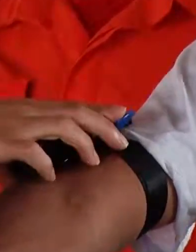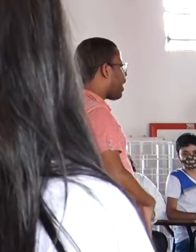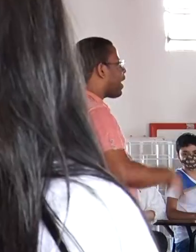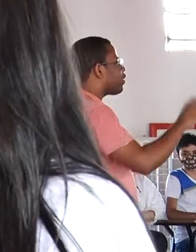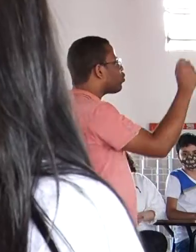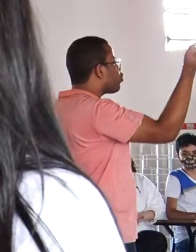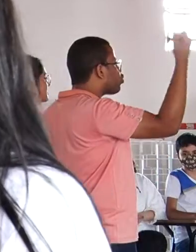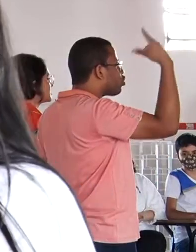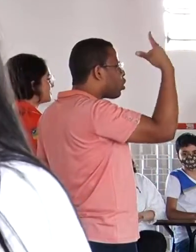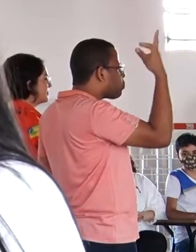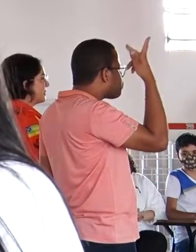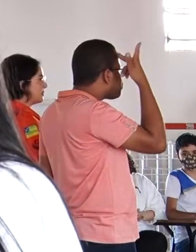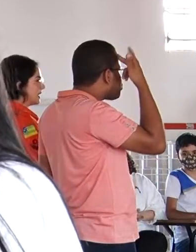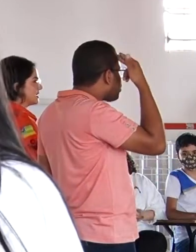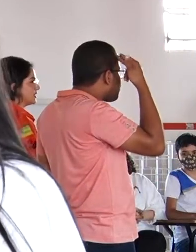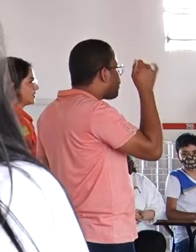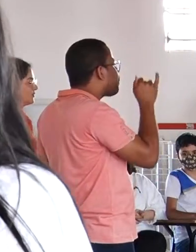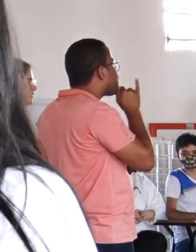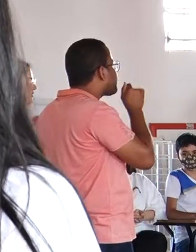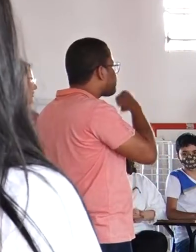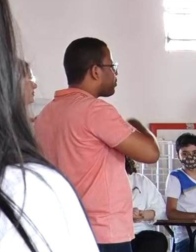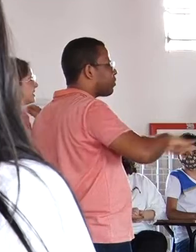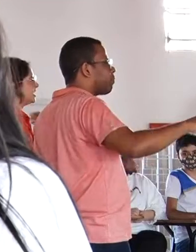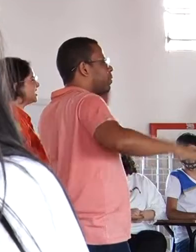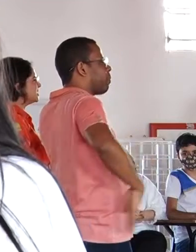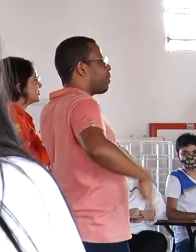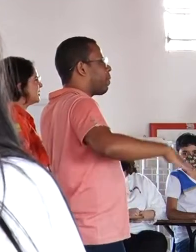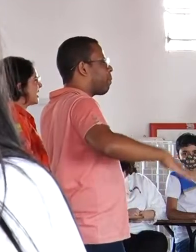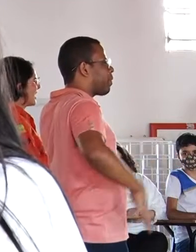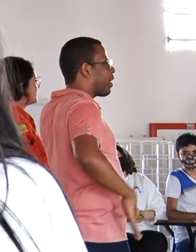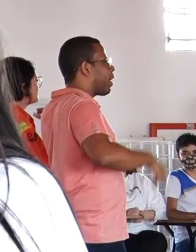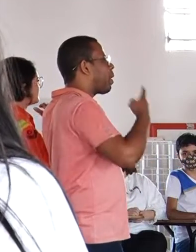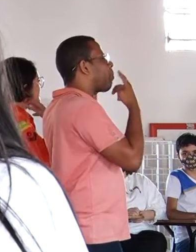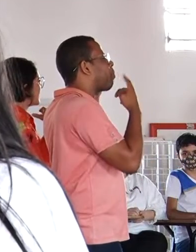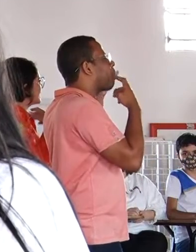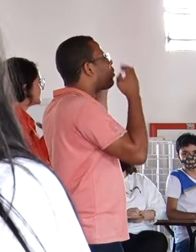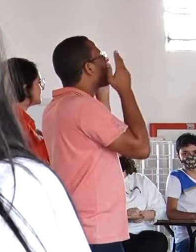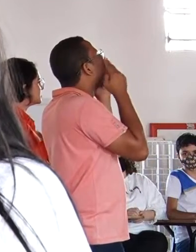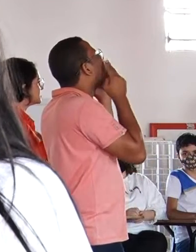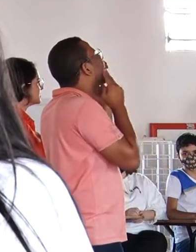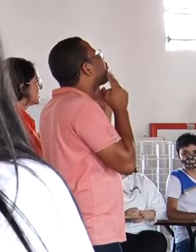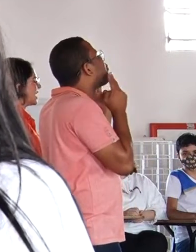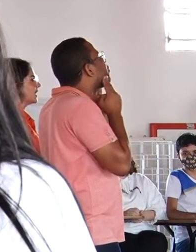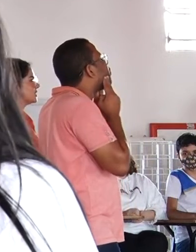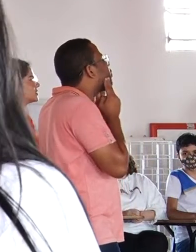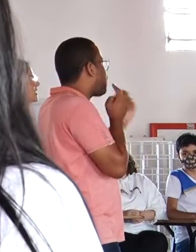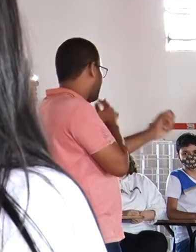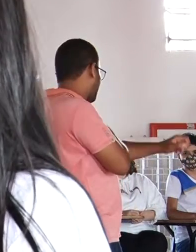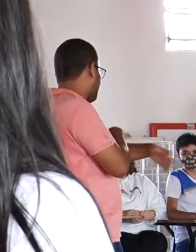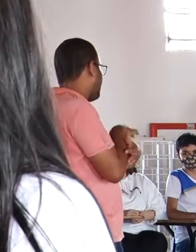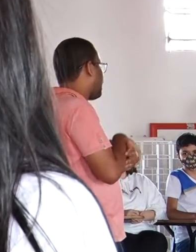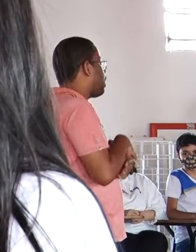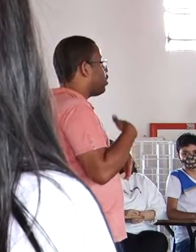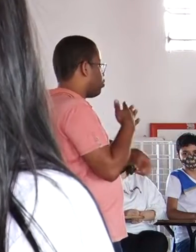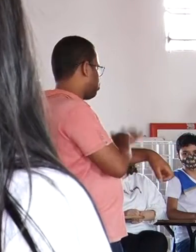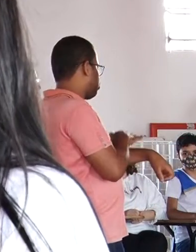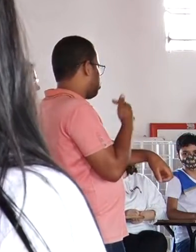vou trabalhar que ele é Educacional e também a gente trabalha de uma maneira mais Ampla junto à sociedade né Para que as pessoas